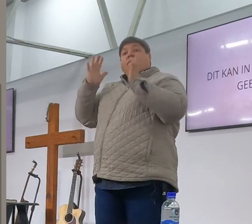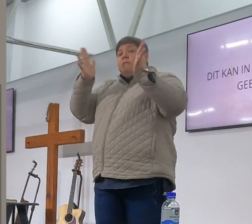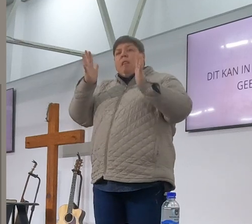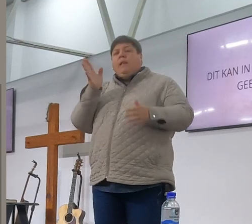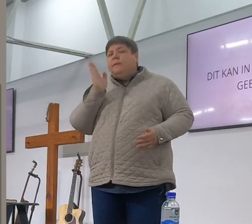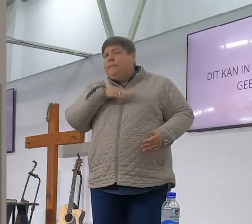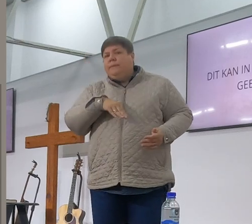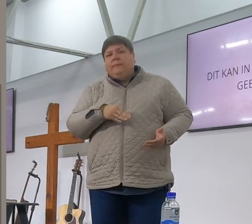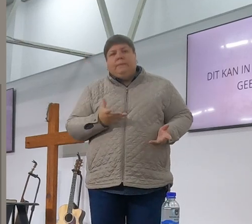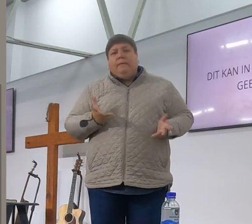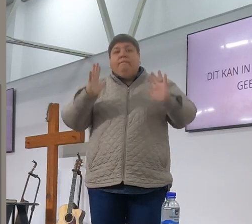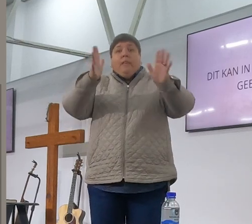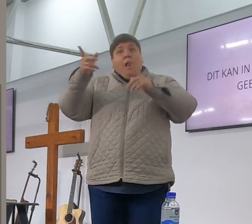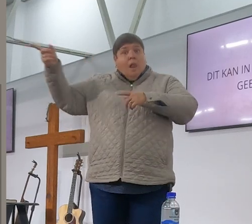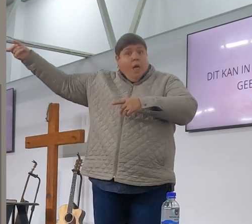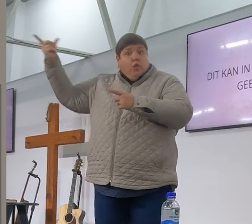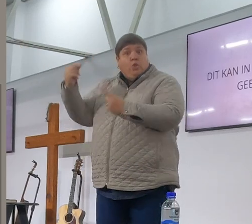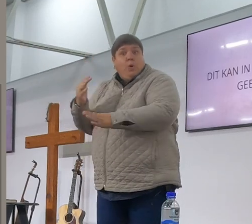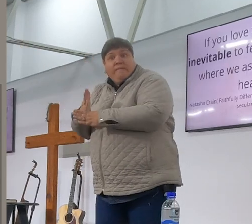nie.